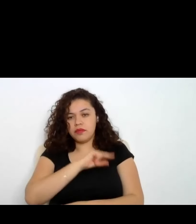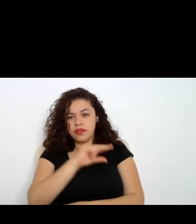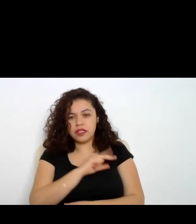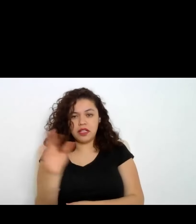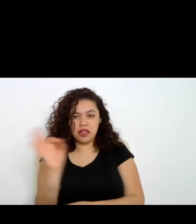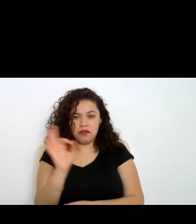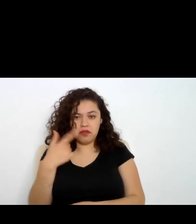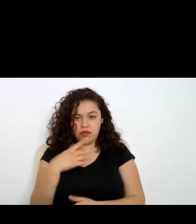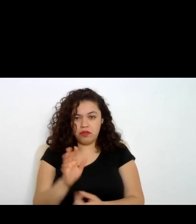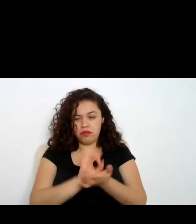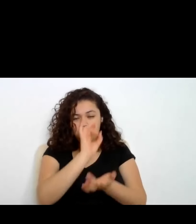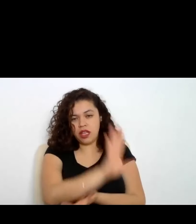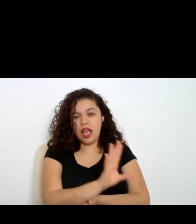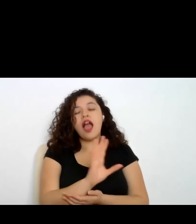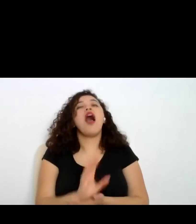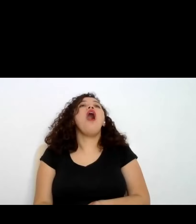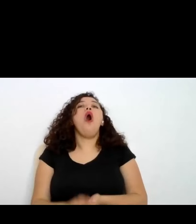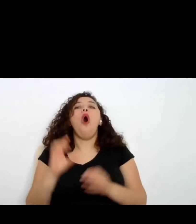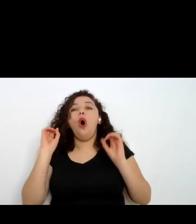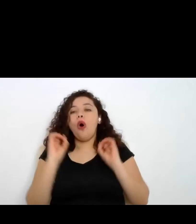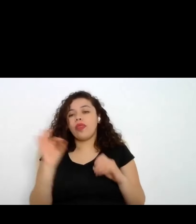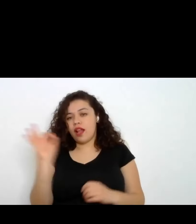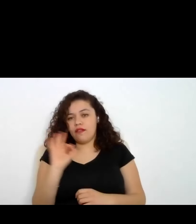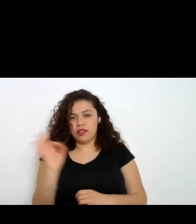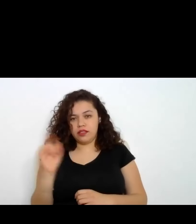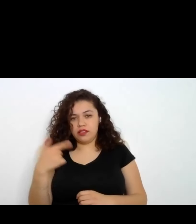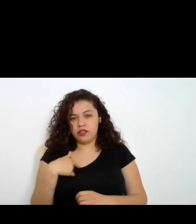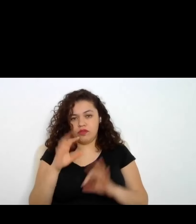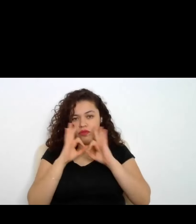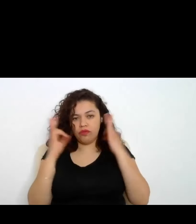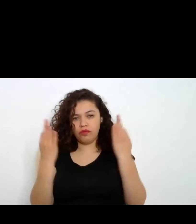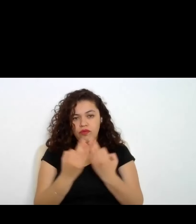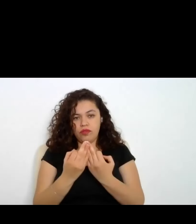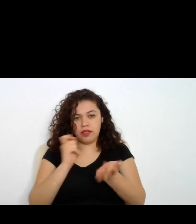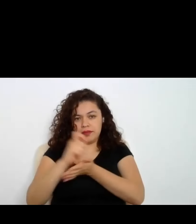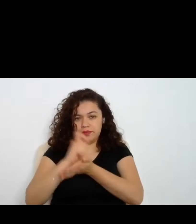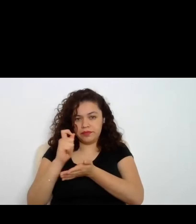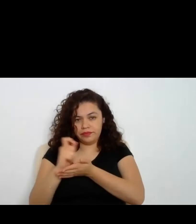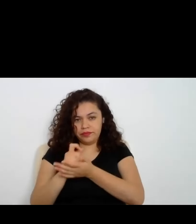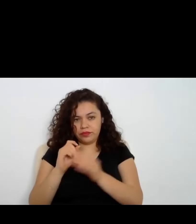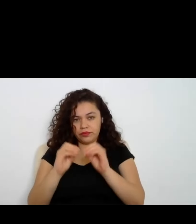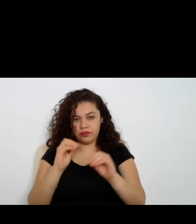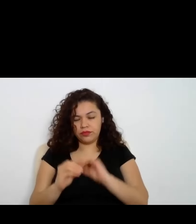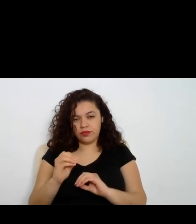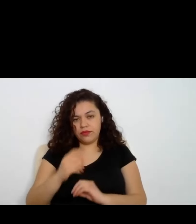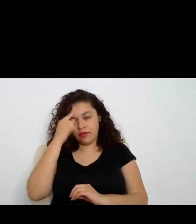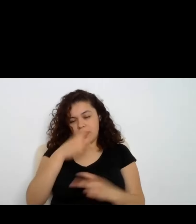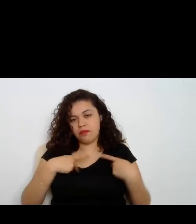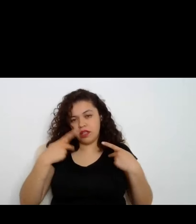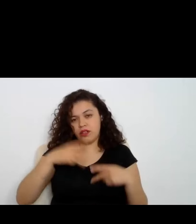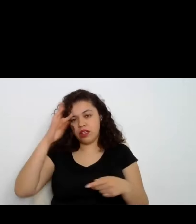pues, incluso tener que recabar de manera por escrito el consentimiento del titular.